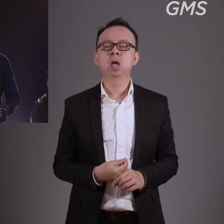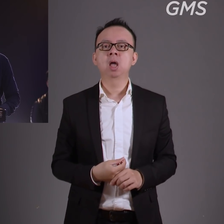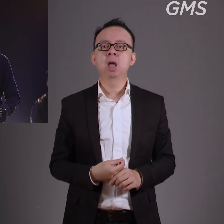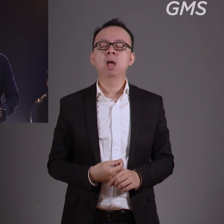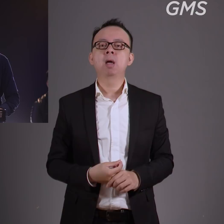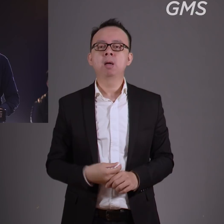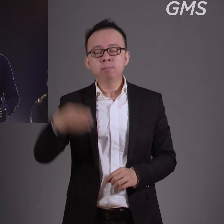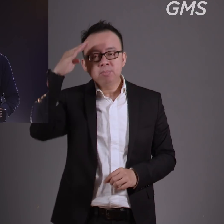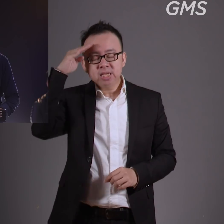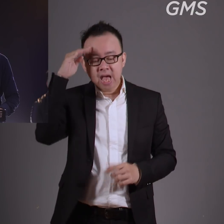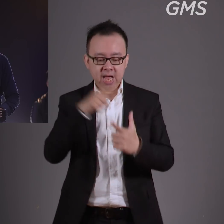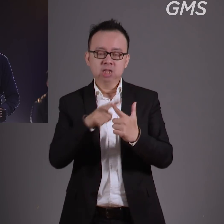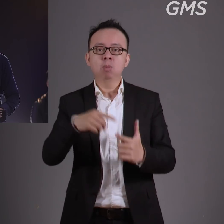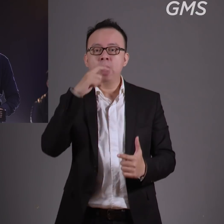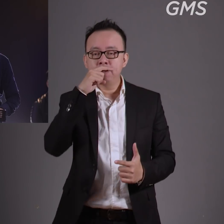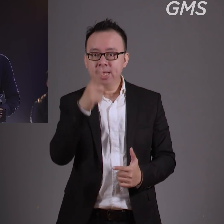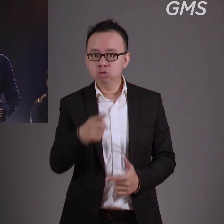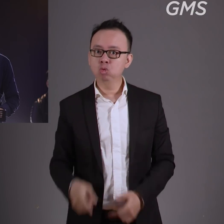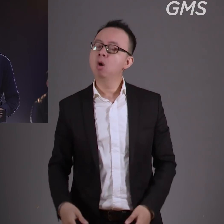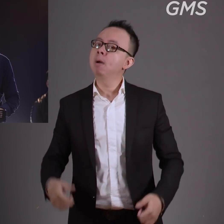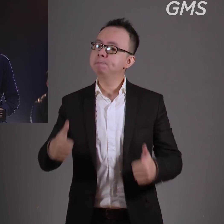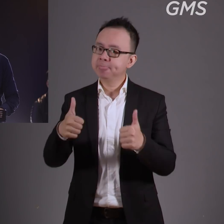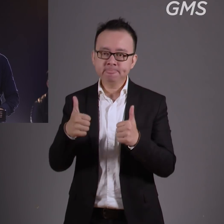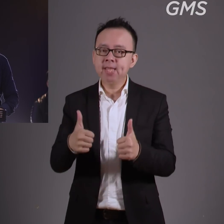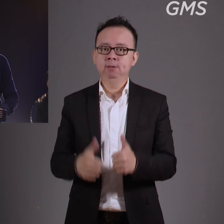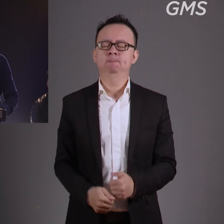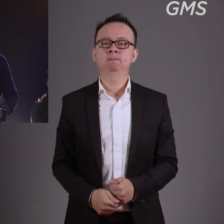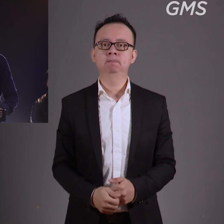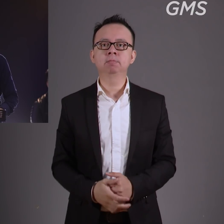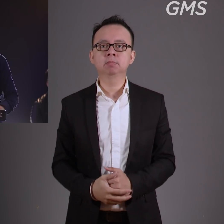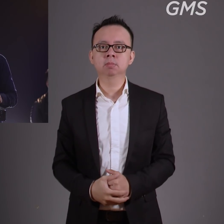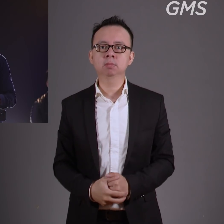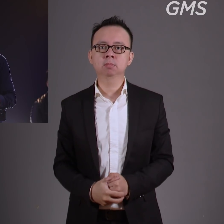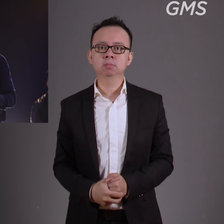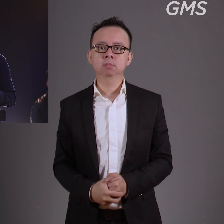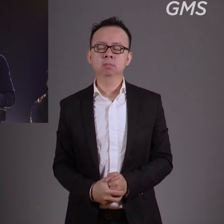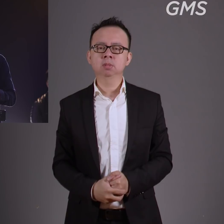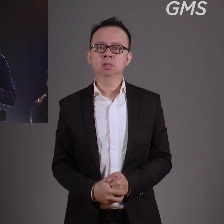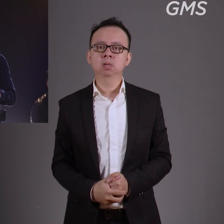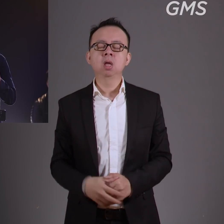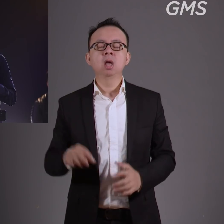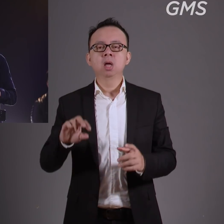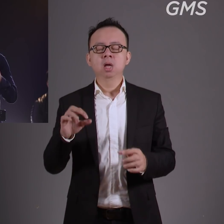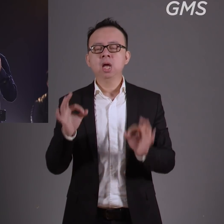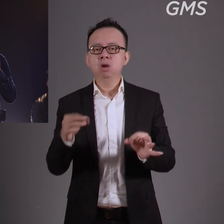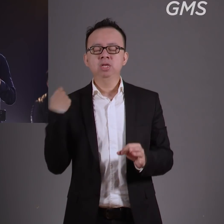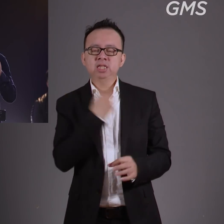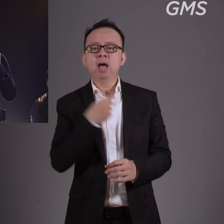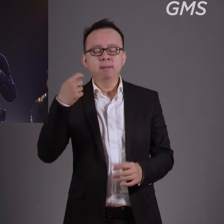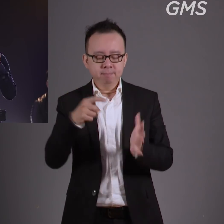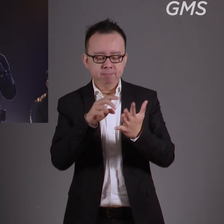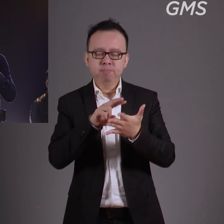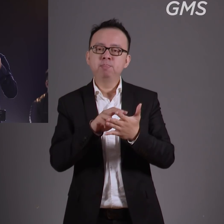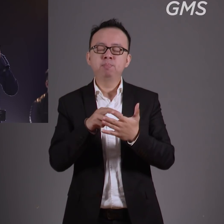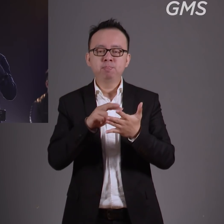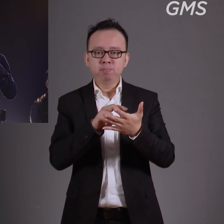penting sekali perannya. Bukan hanya di hadapan Tuhan, tapi di hadapan keluarganya. Kalau Anda baca dari awal Adam, Set, Enos,